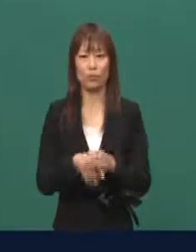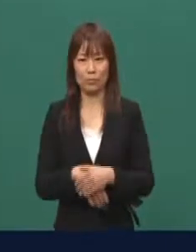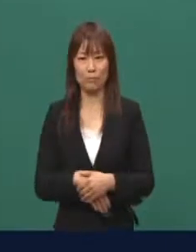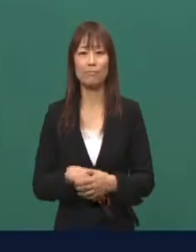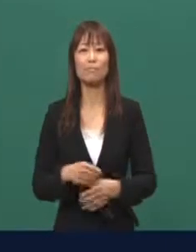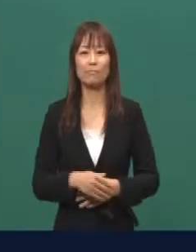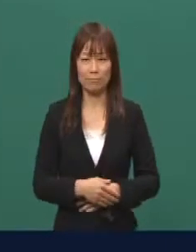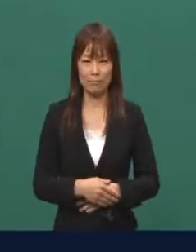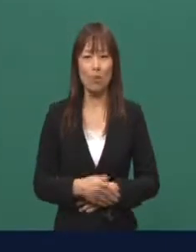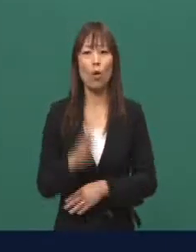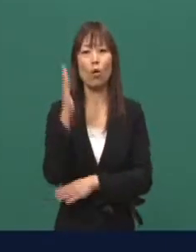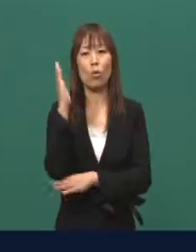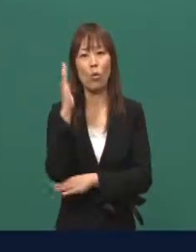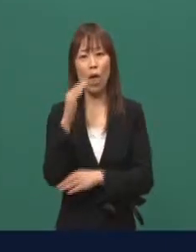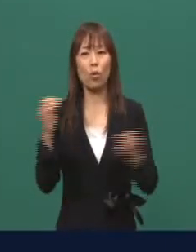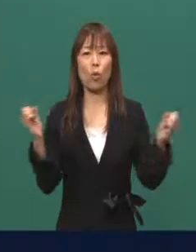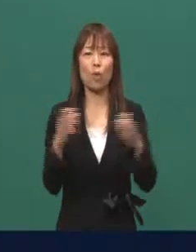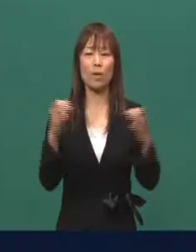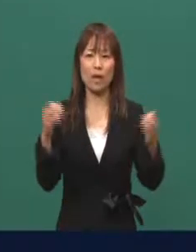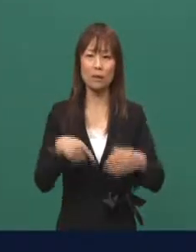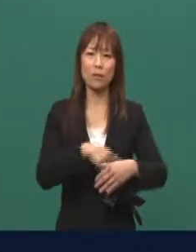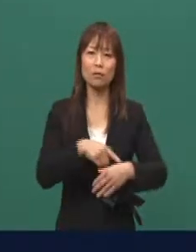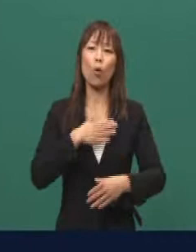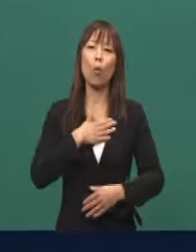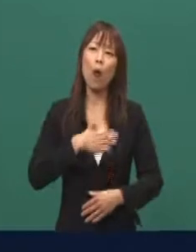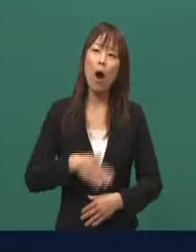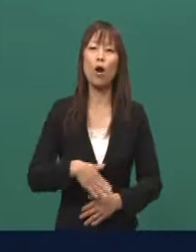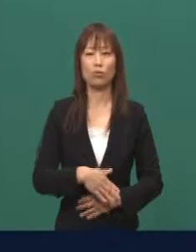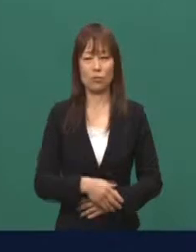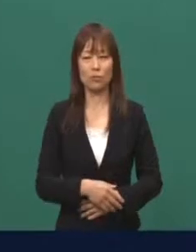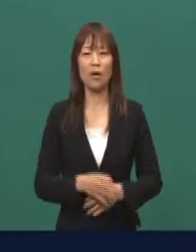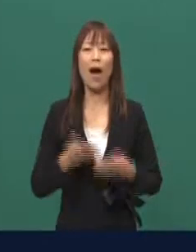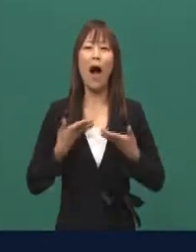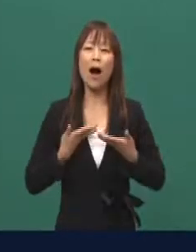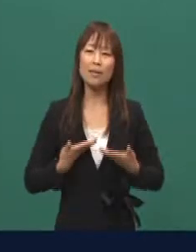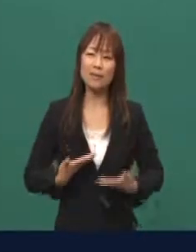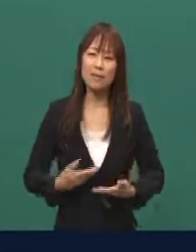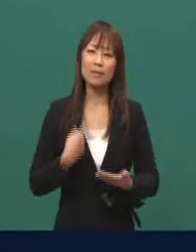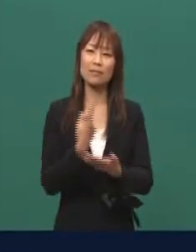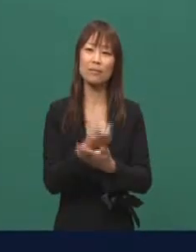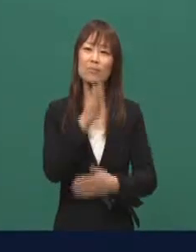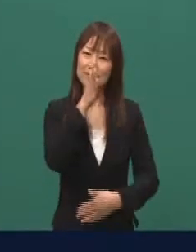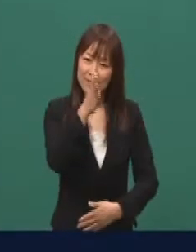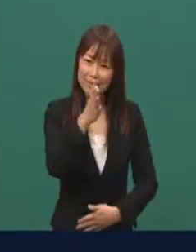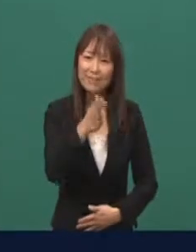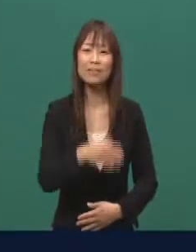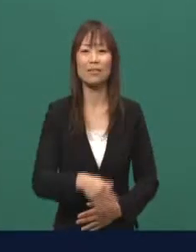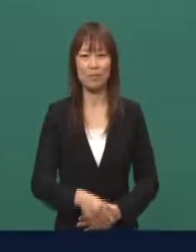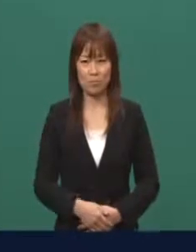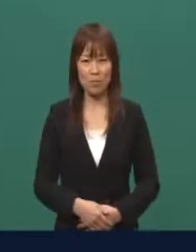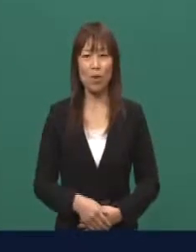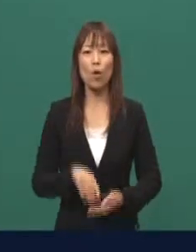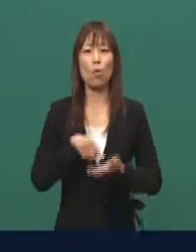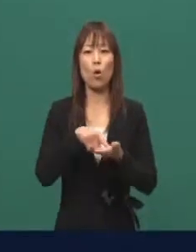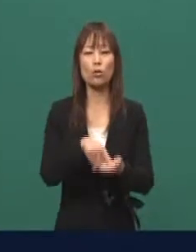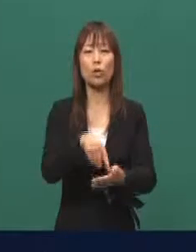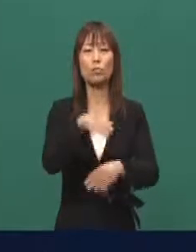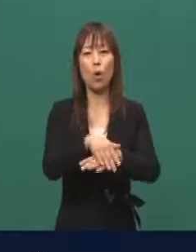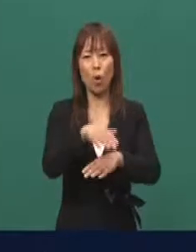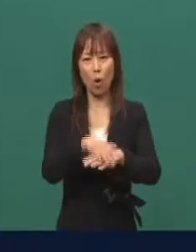字通訳もあります。講演・懇談会とも内容がわかりますので安心してご参加いただけます